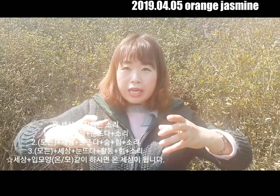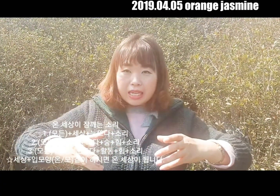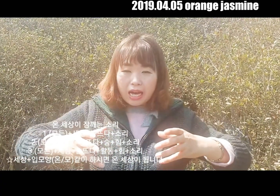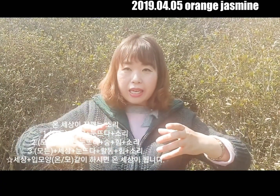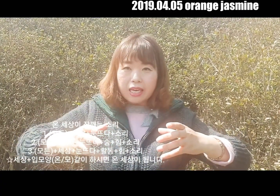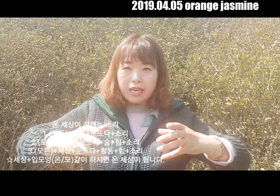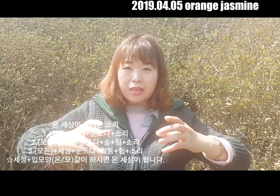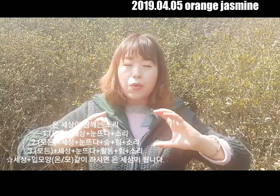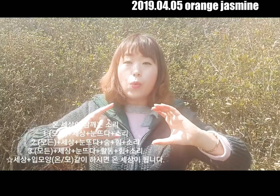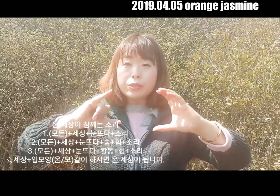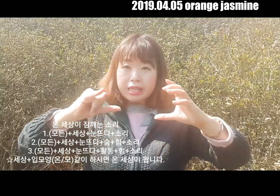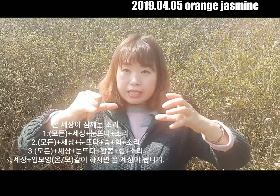온 세상이